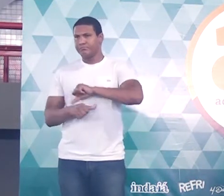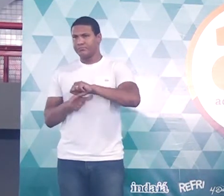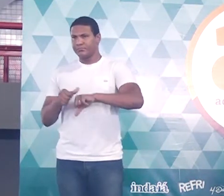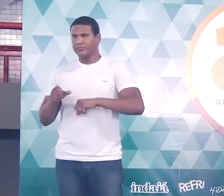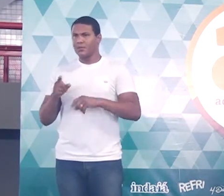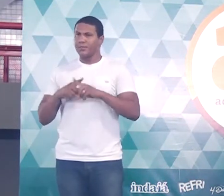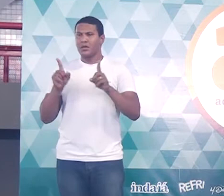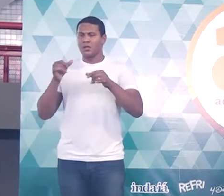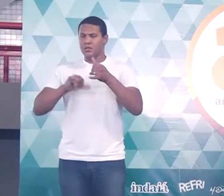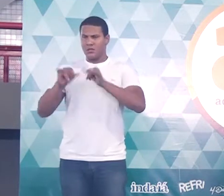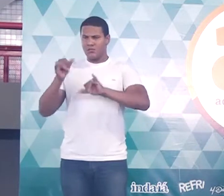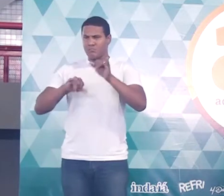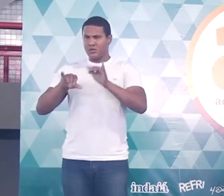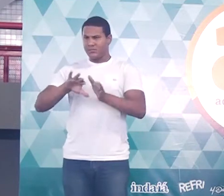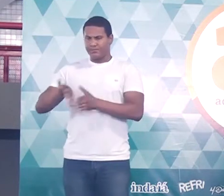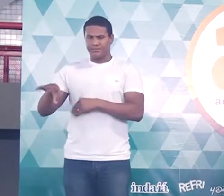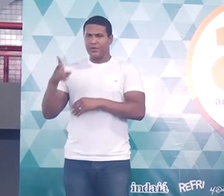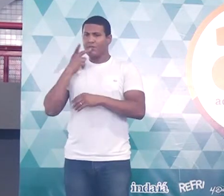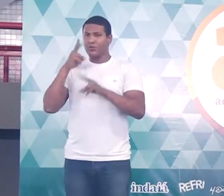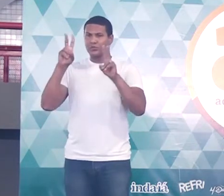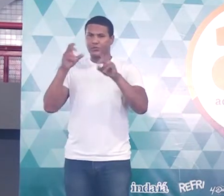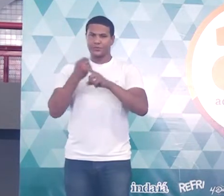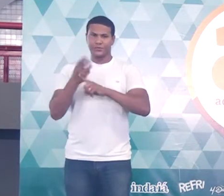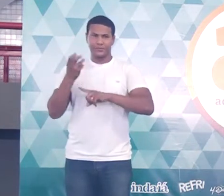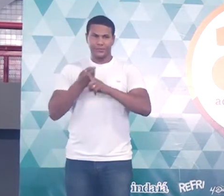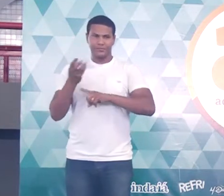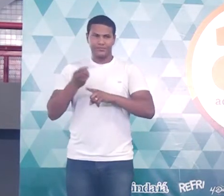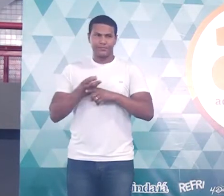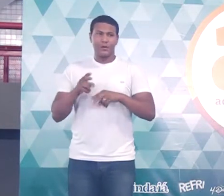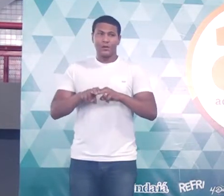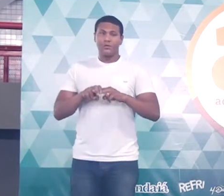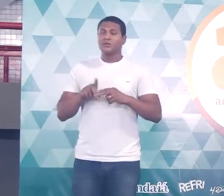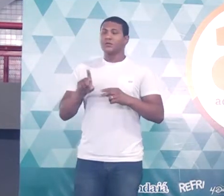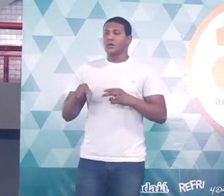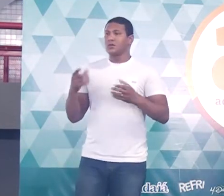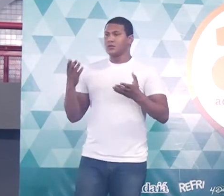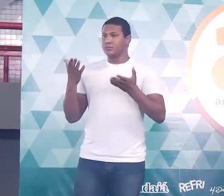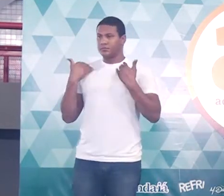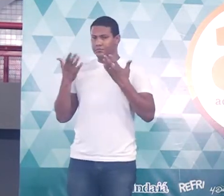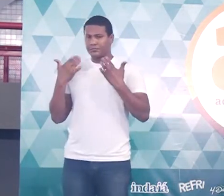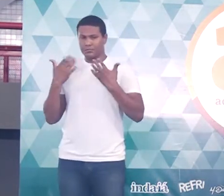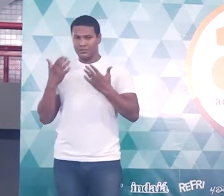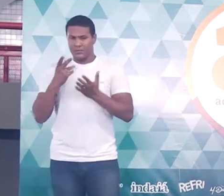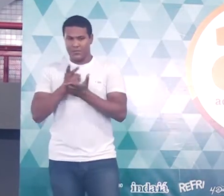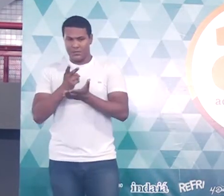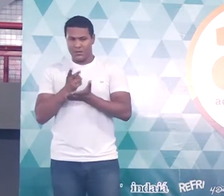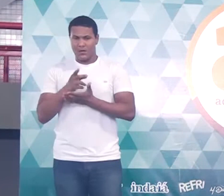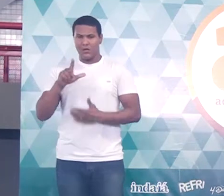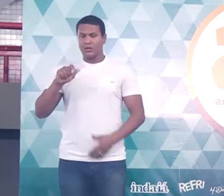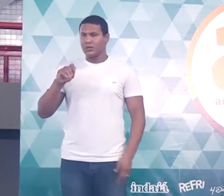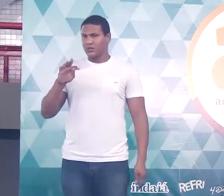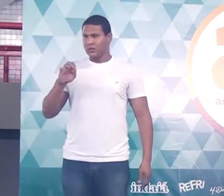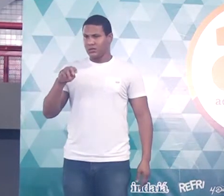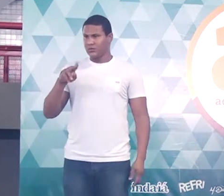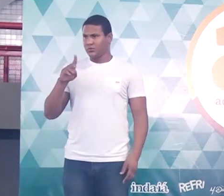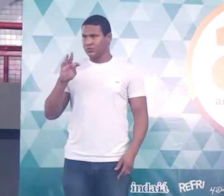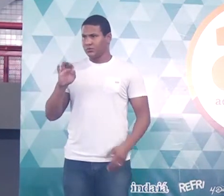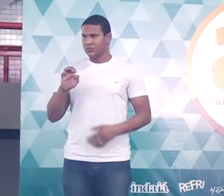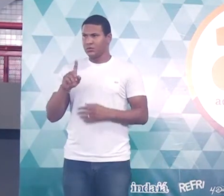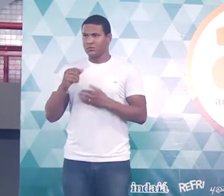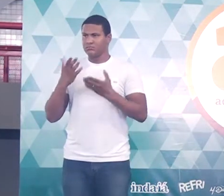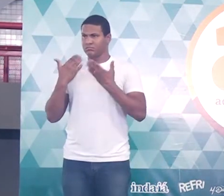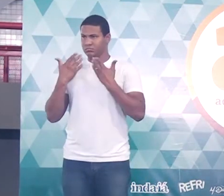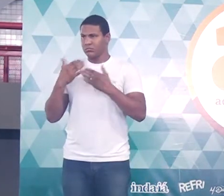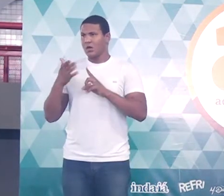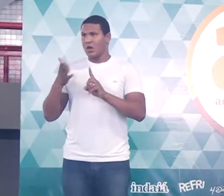isso é da química. Estou falando de física, tá? Então, calor latente, você tem aí o M, que é a massa, e o L, que é o